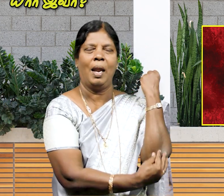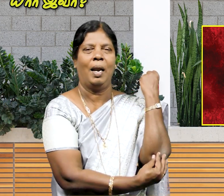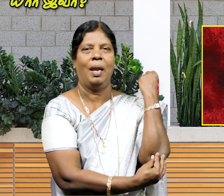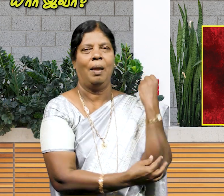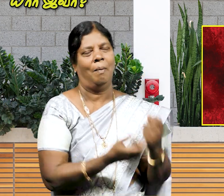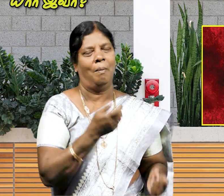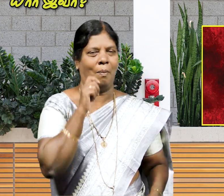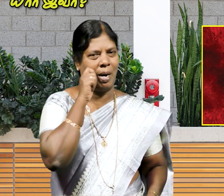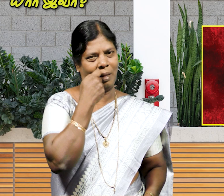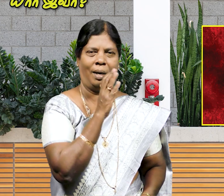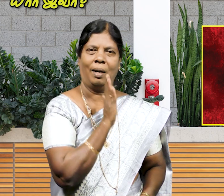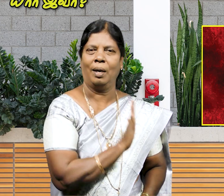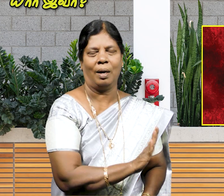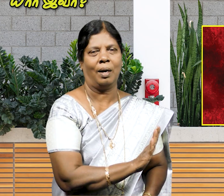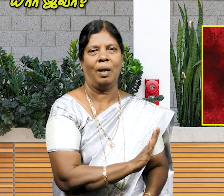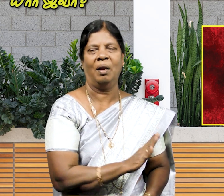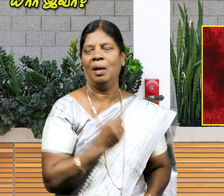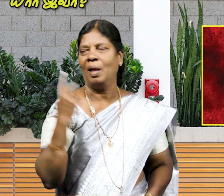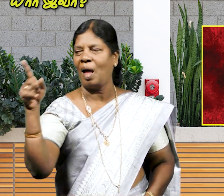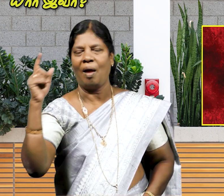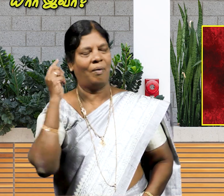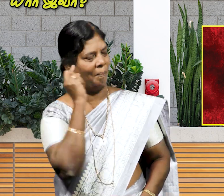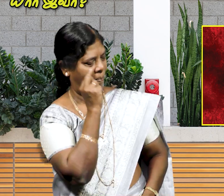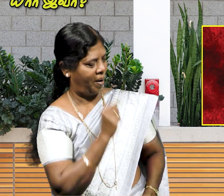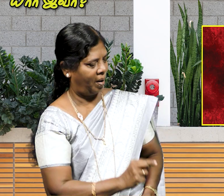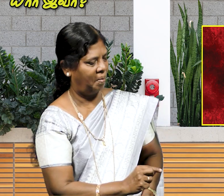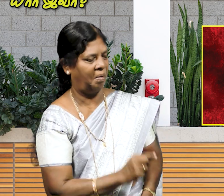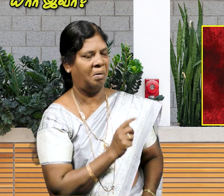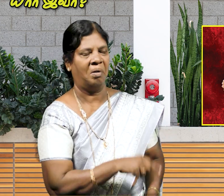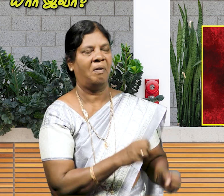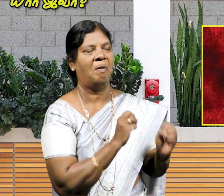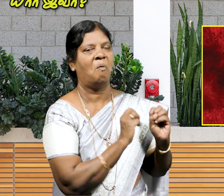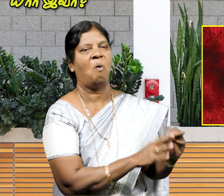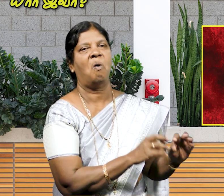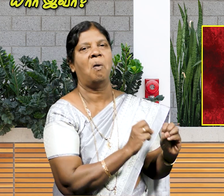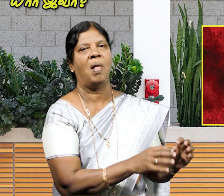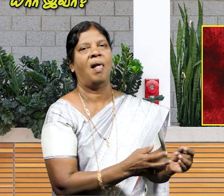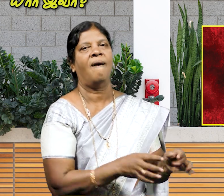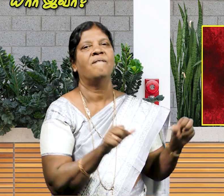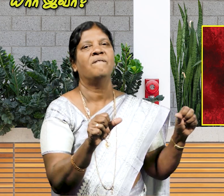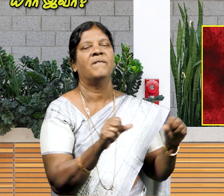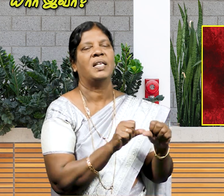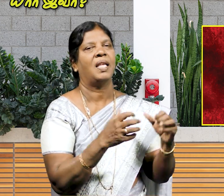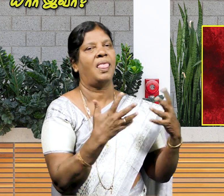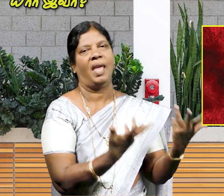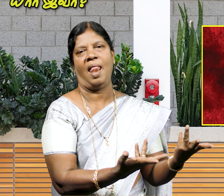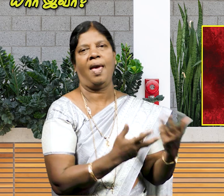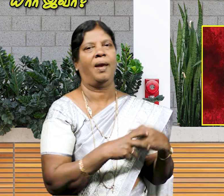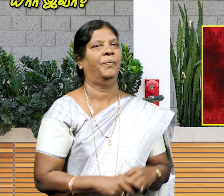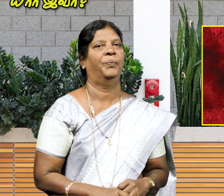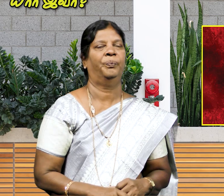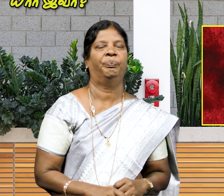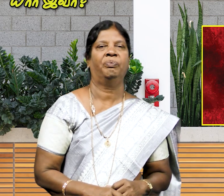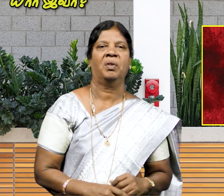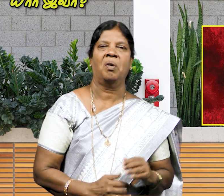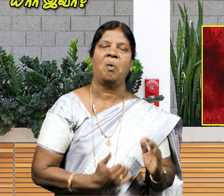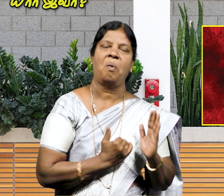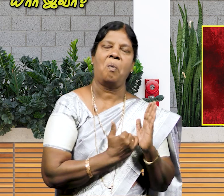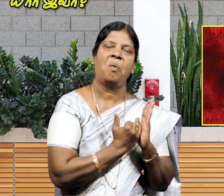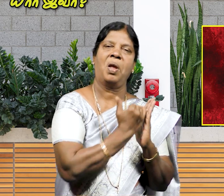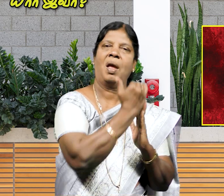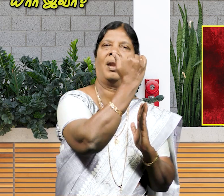எளிமையான மனிதன் அவன் பார்வையில் பணம் இல்லாதவன், வசதி இல்லாதவன்.